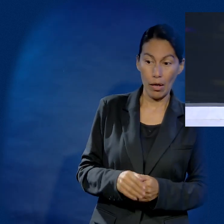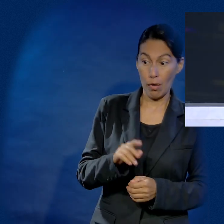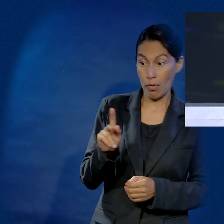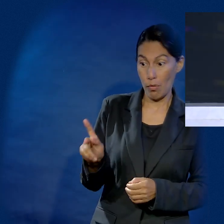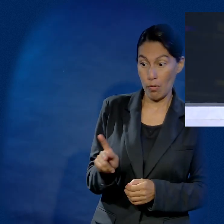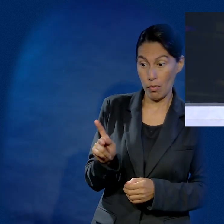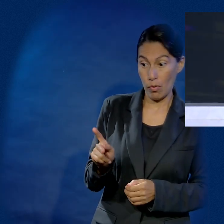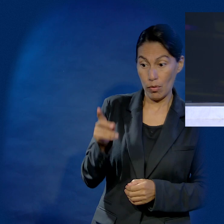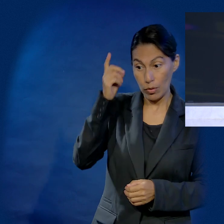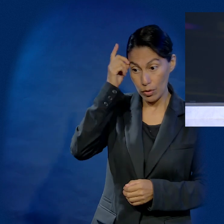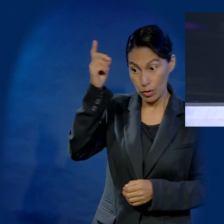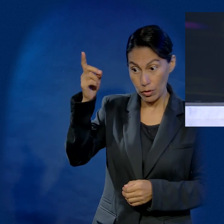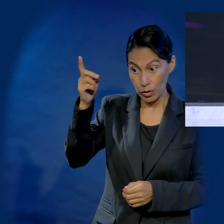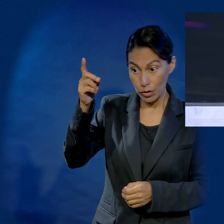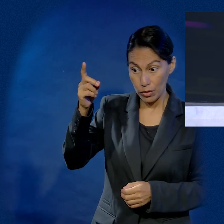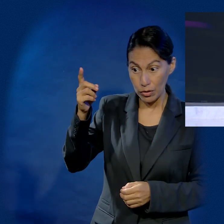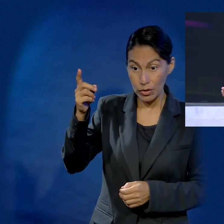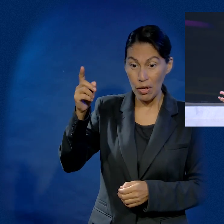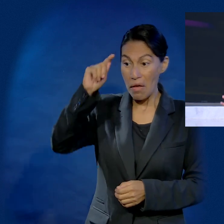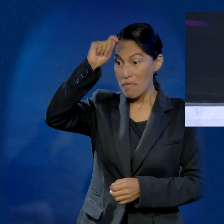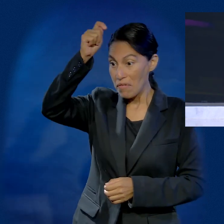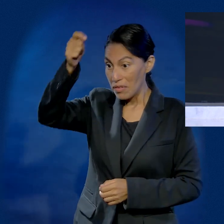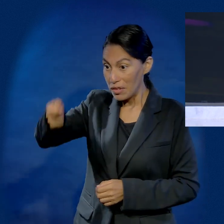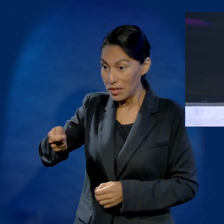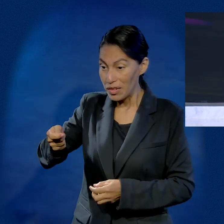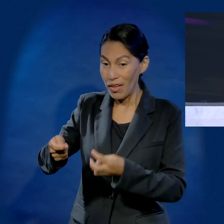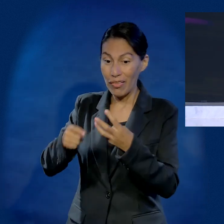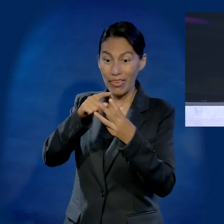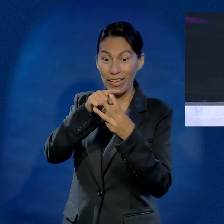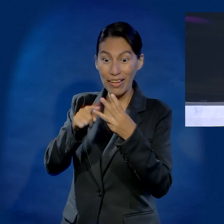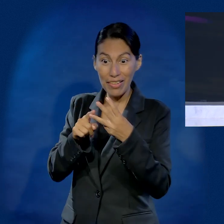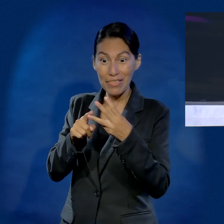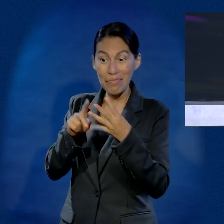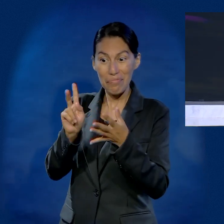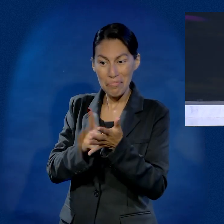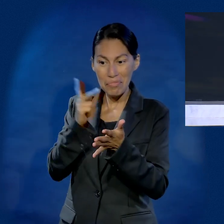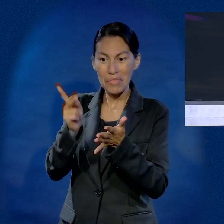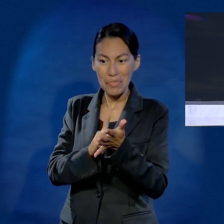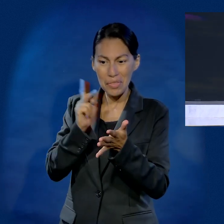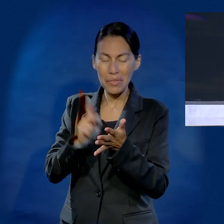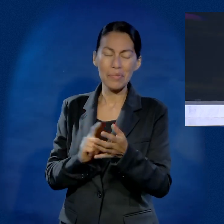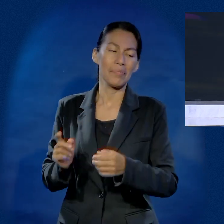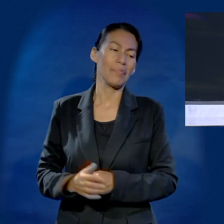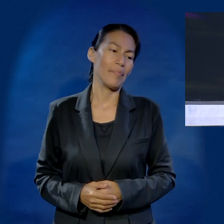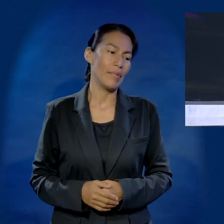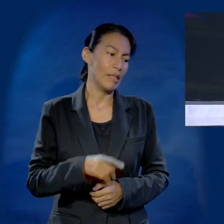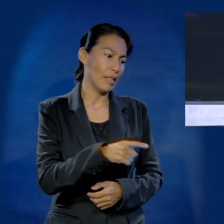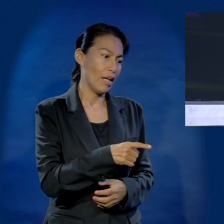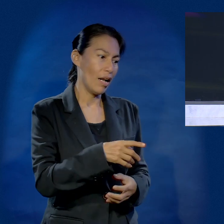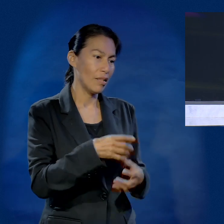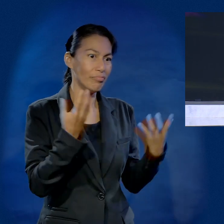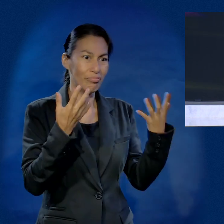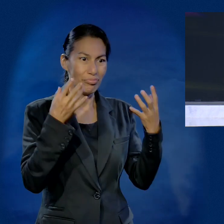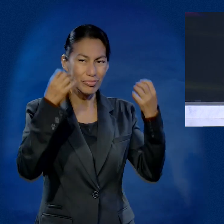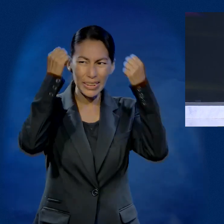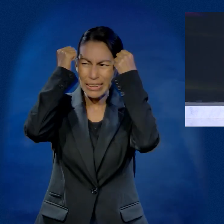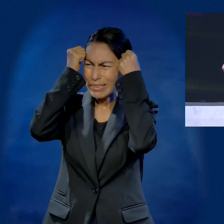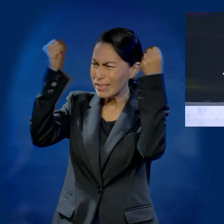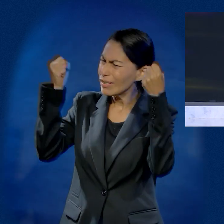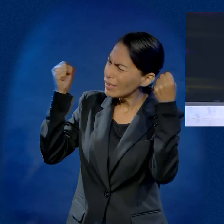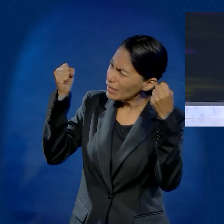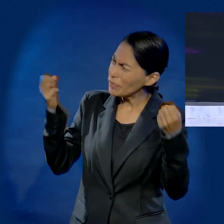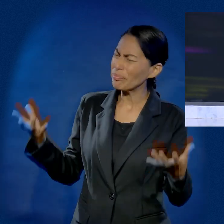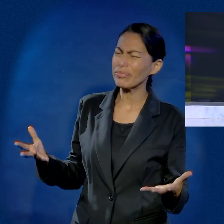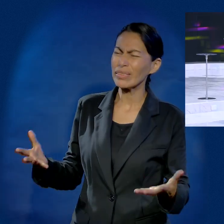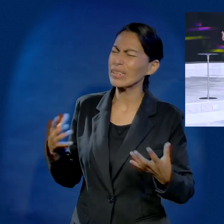maldecido, es bendecido tres veces. Y Balac, desesperado, que se arranca los cabellos, dice, ¿por qué me has